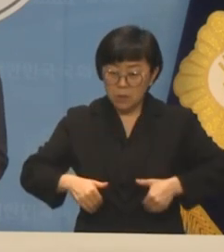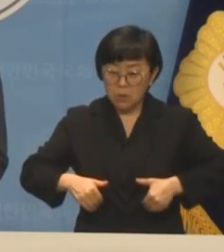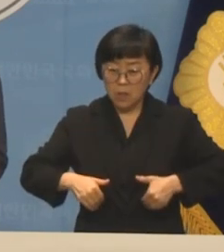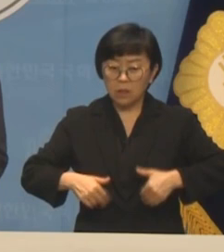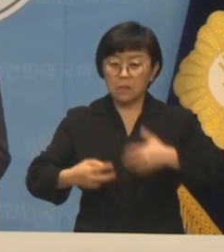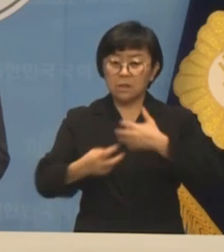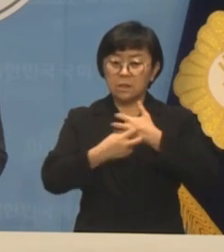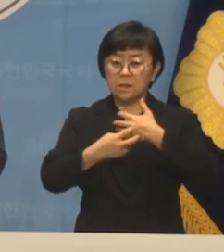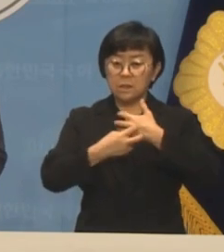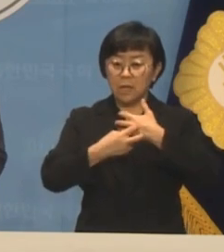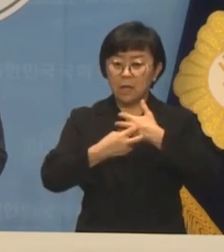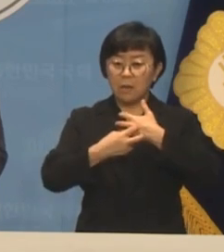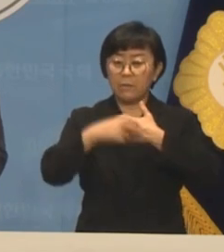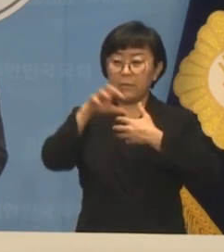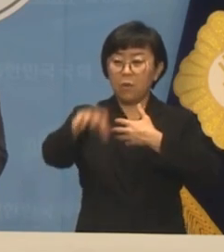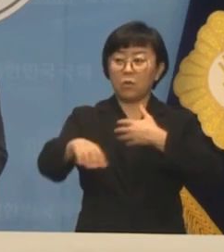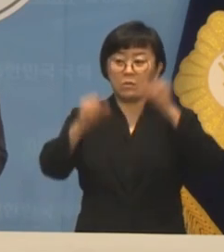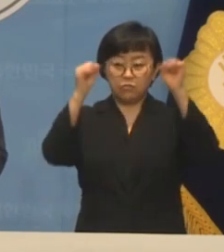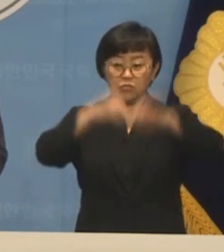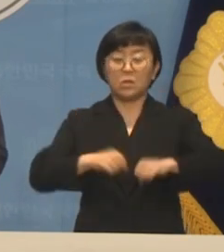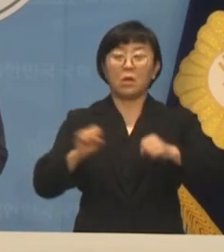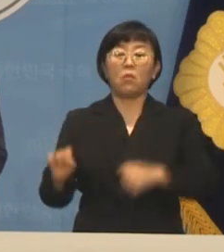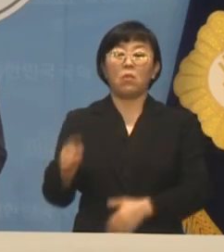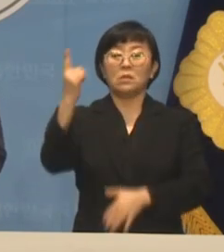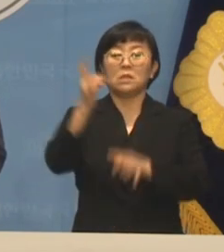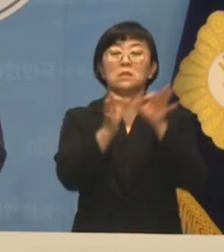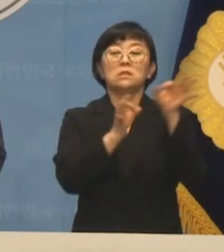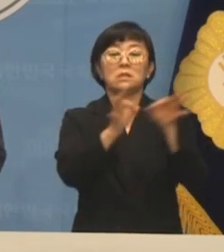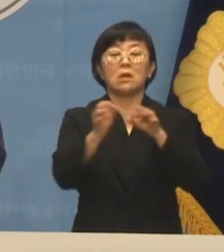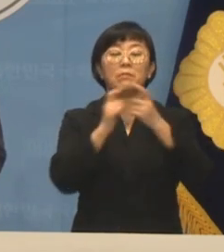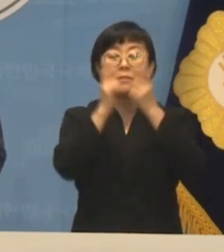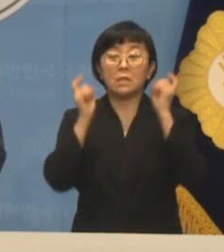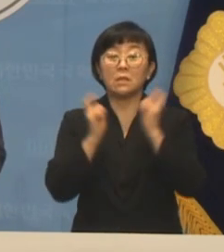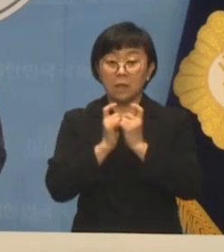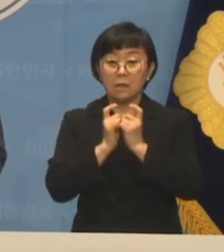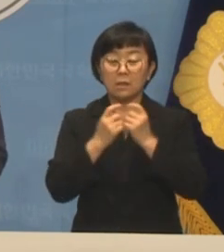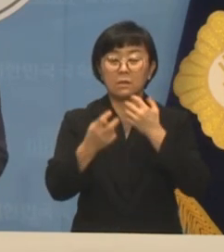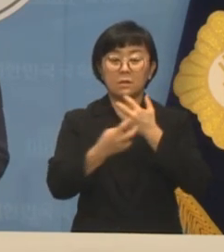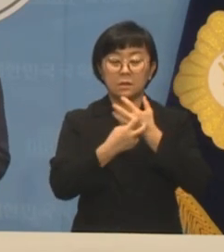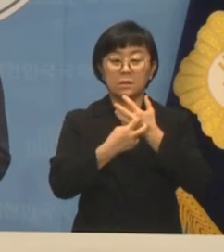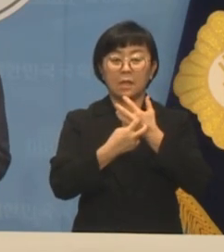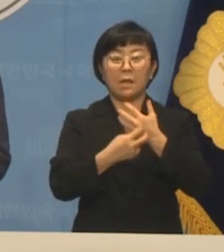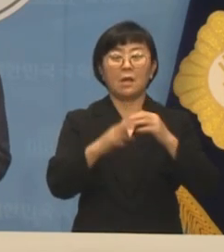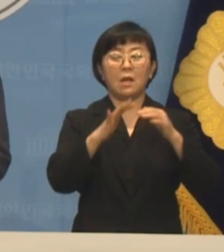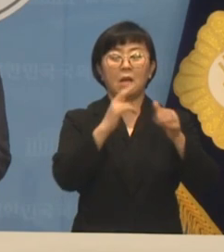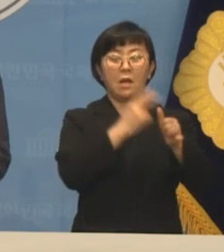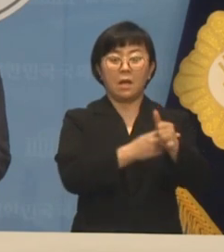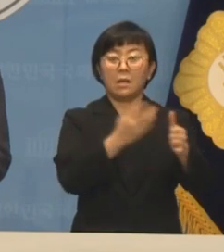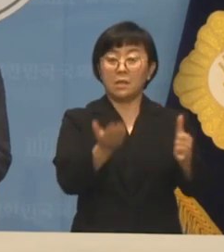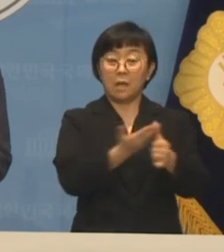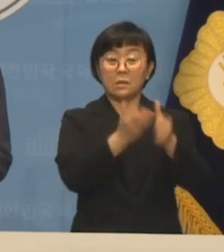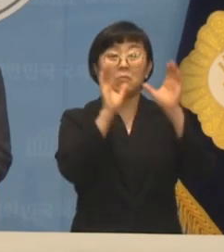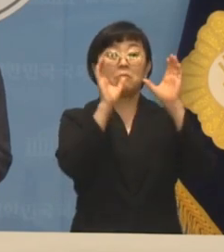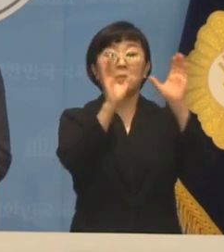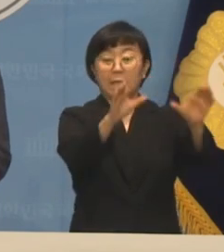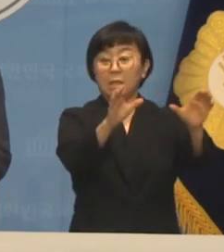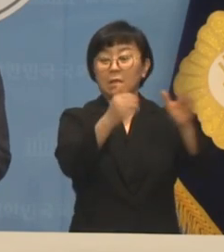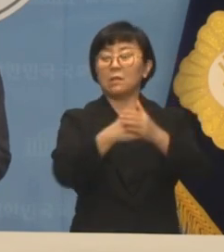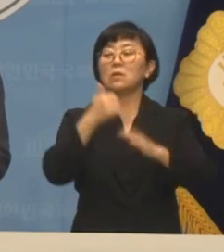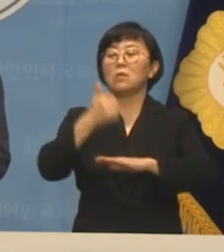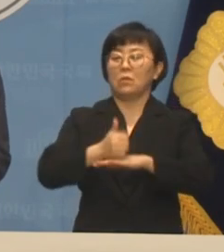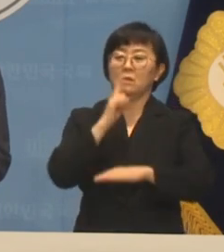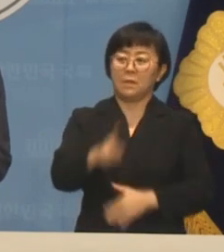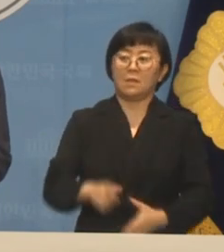붕괴의 원인은 시장과 민간의 의사 양성을 맡긴